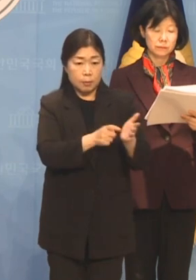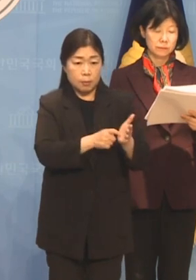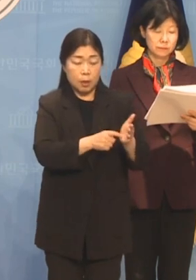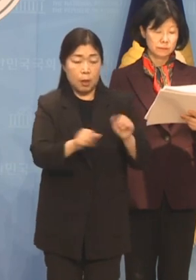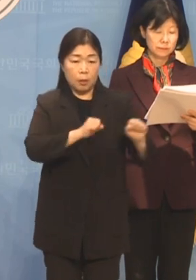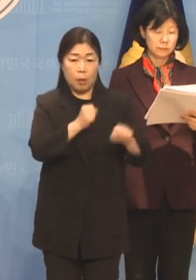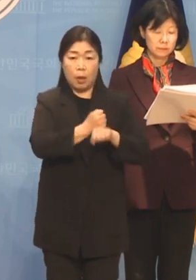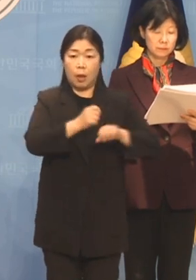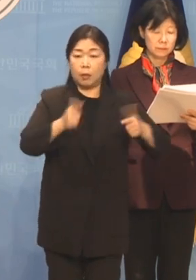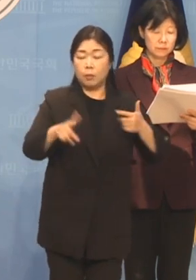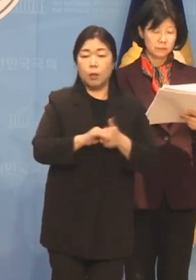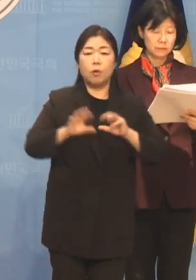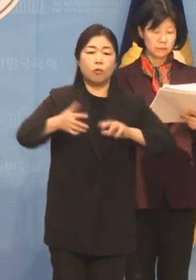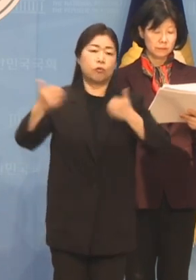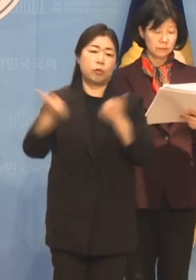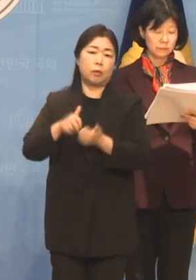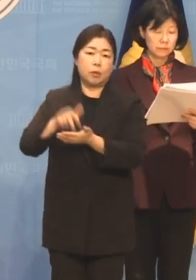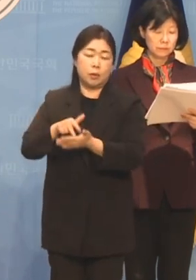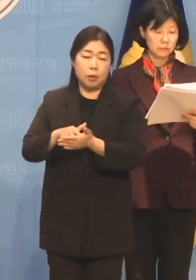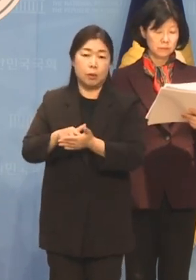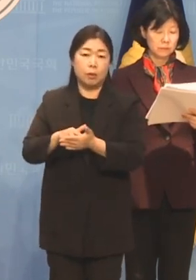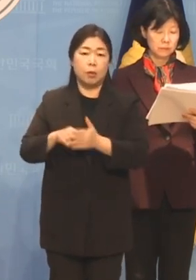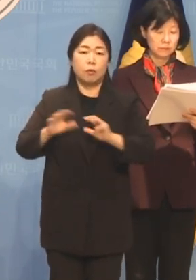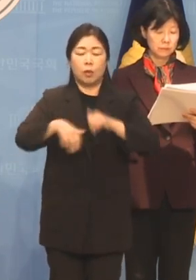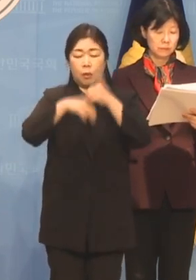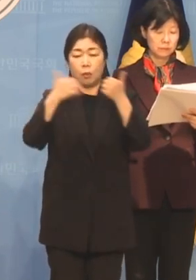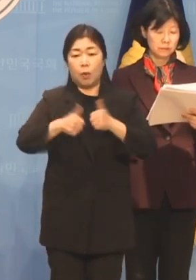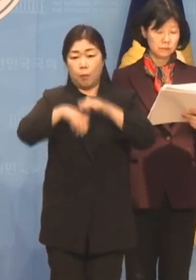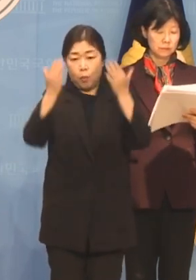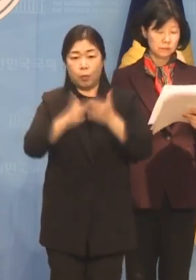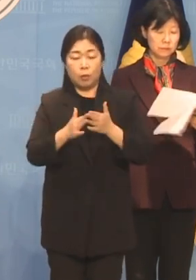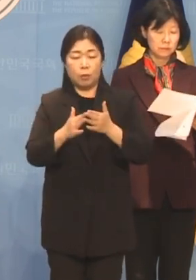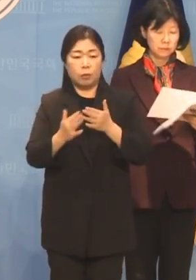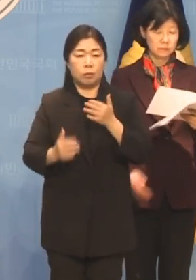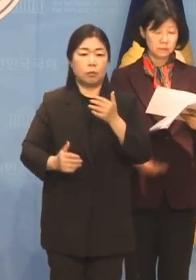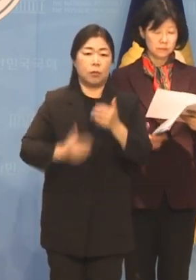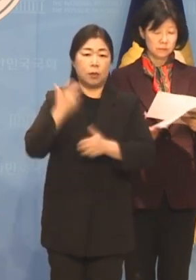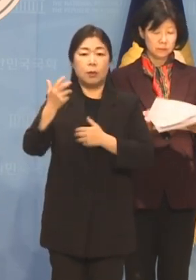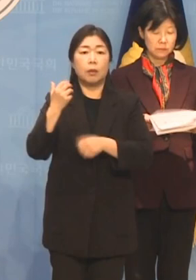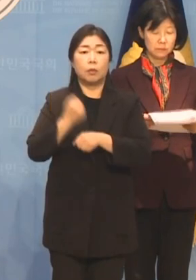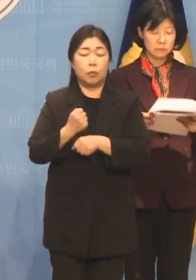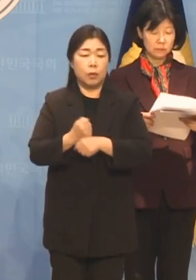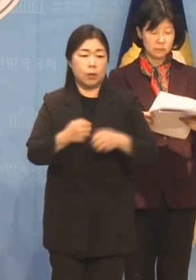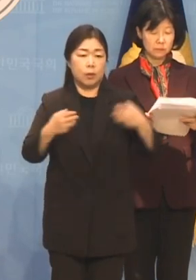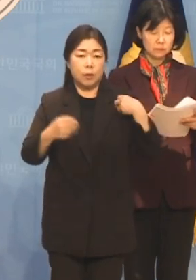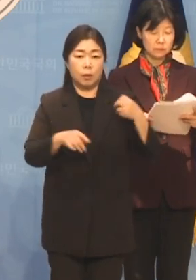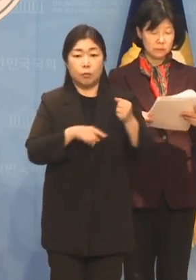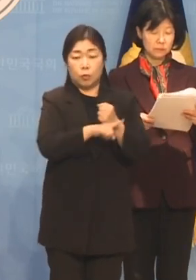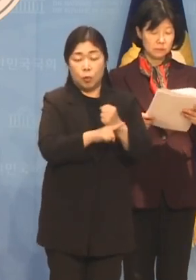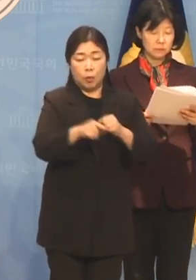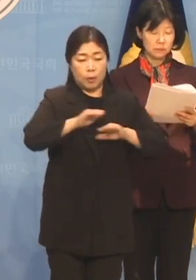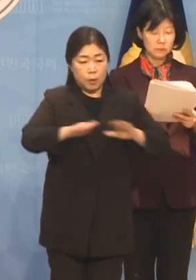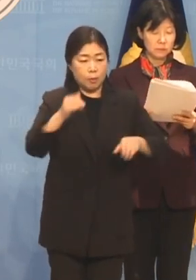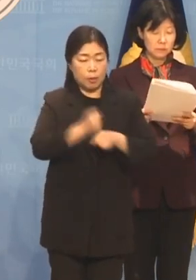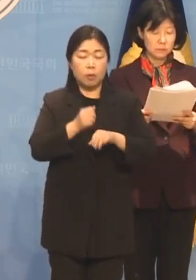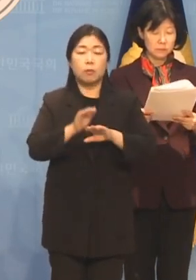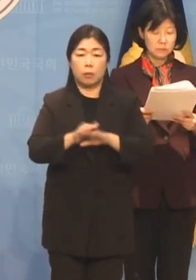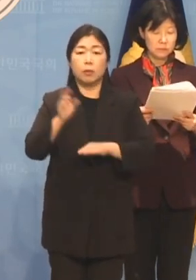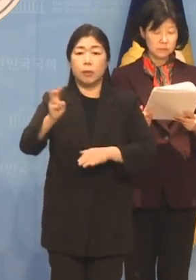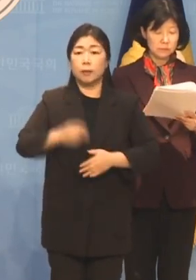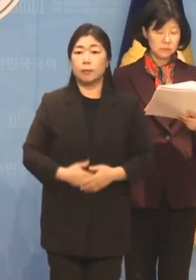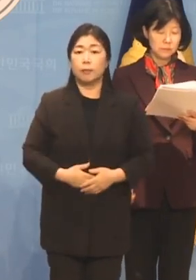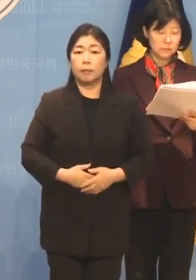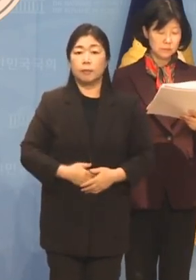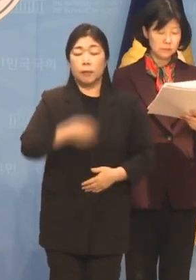않으면 국회 차원에서 국민의 대의기관인 국회의원 모두가 들불처럼 일어나 이 그 책임을 묻고 대책을 마련할 것입니다.